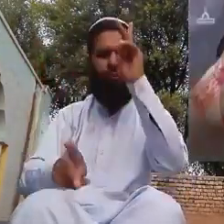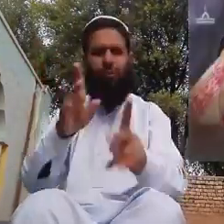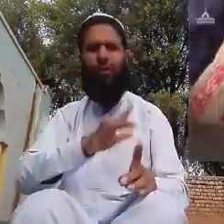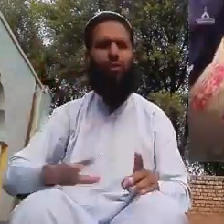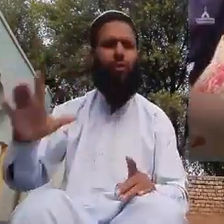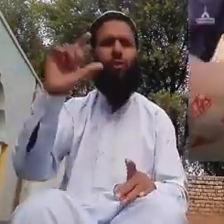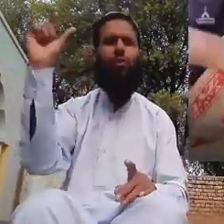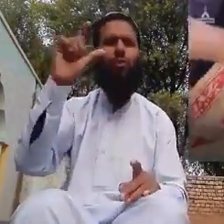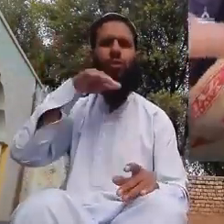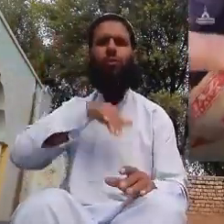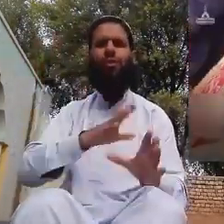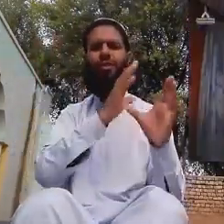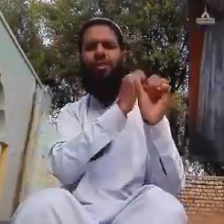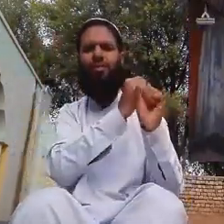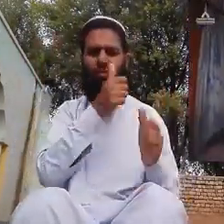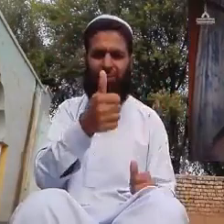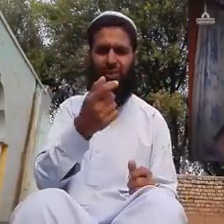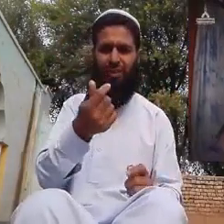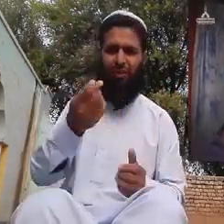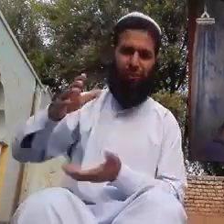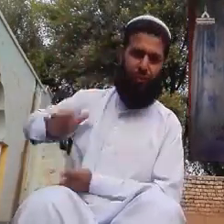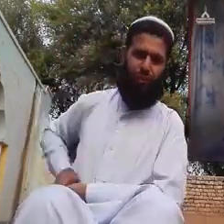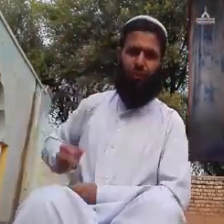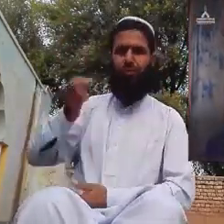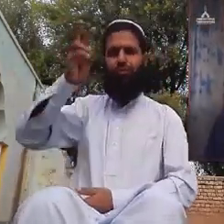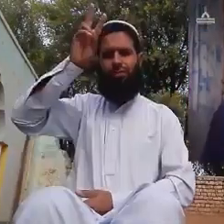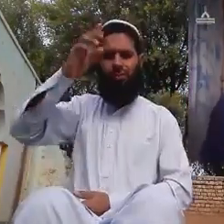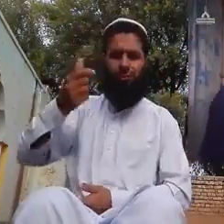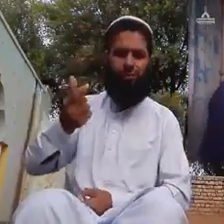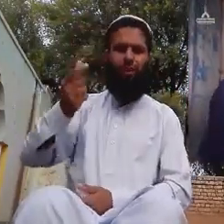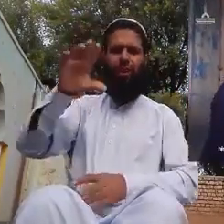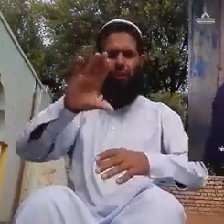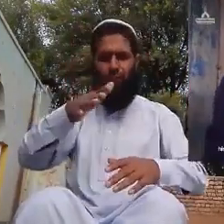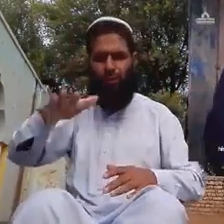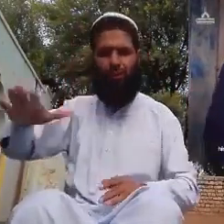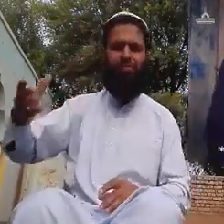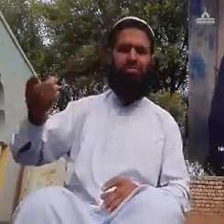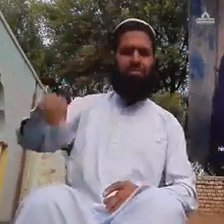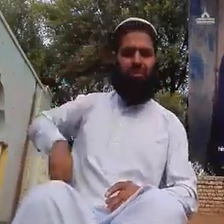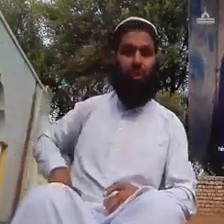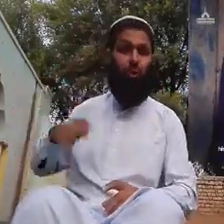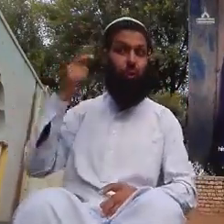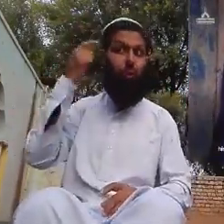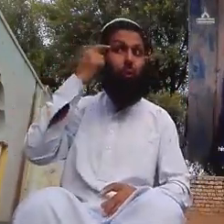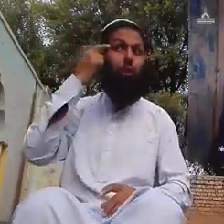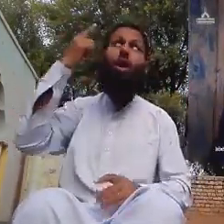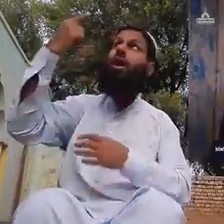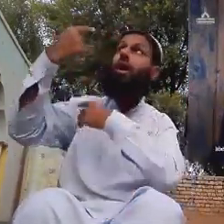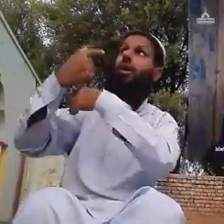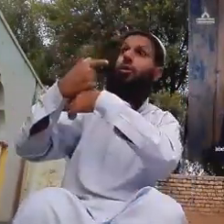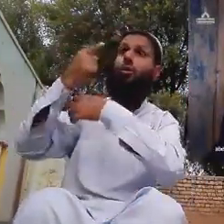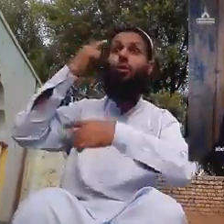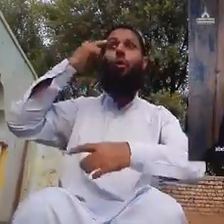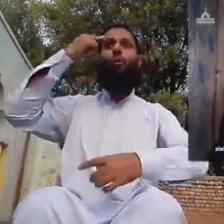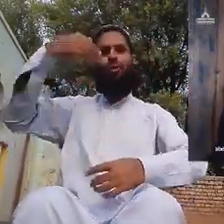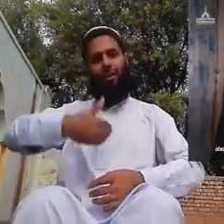और मिट्टी से भर लिया। घर पहुंचकर दरवाजा खटखटाया तो दिल घबराया हुआ था कि बीवी को क्या जवाब